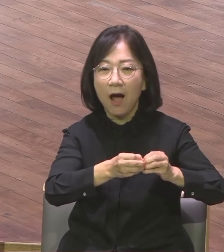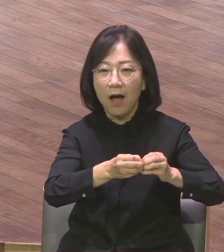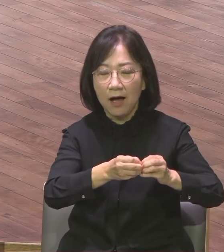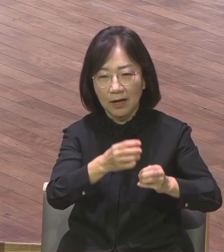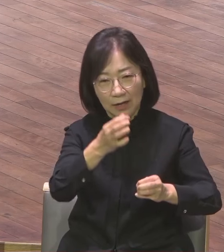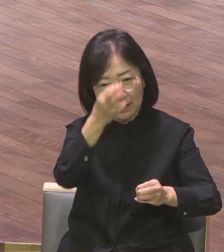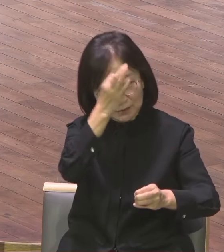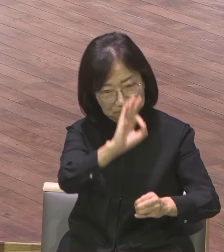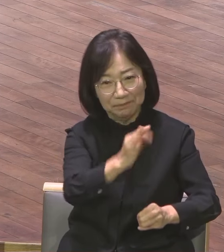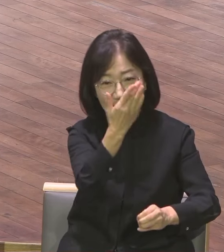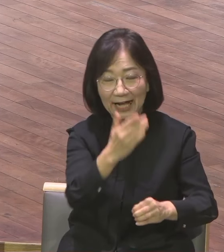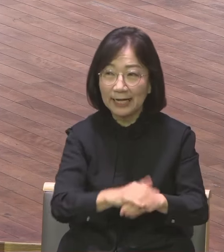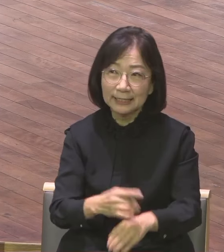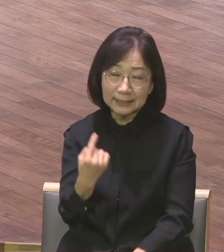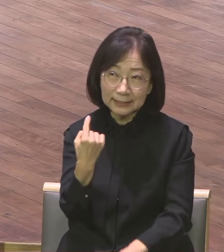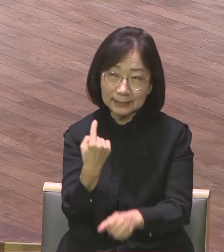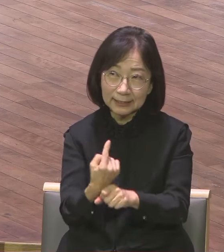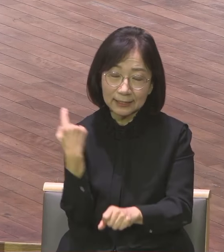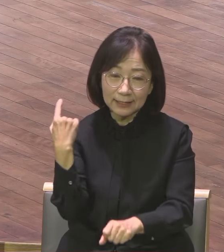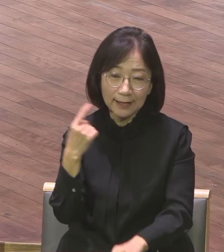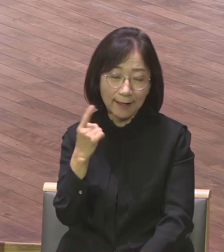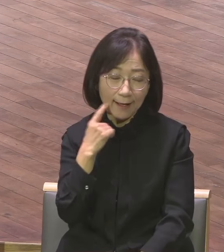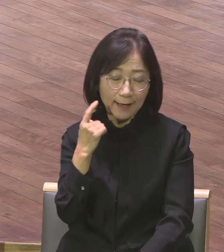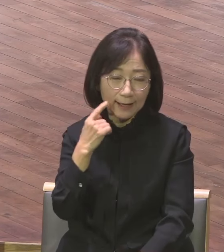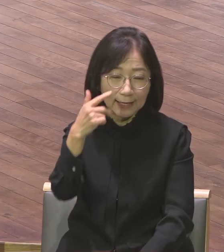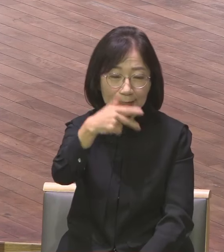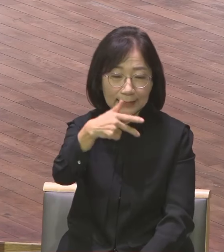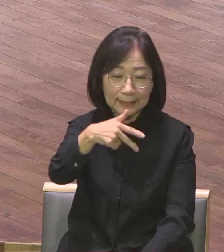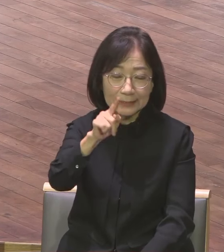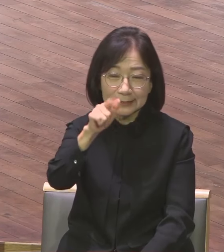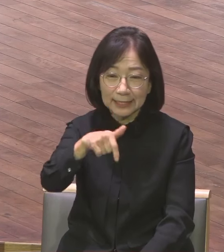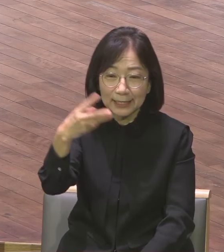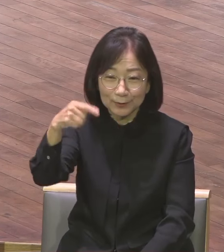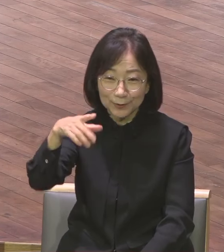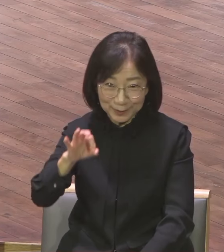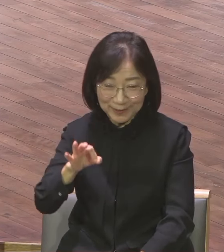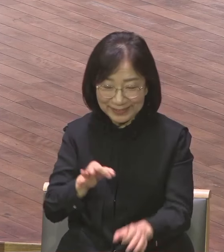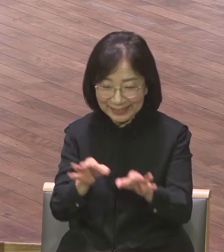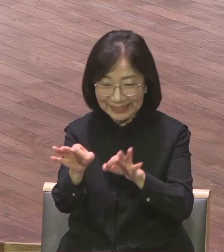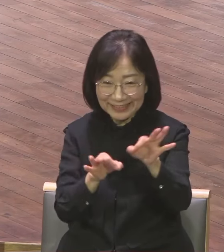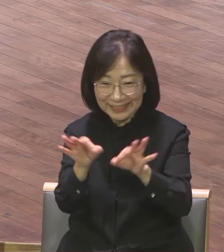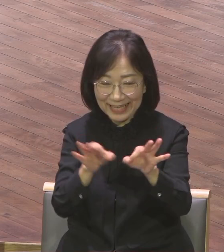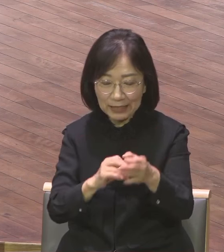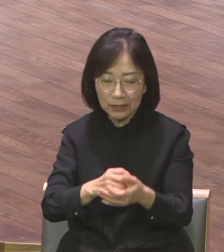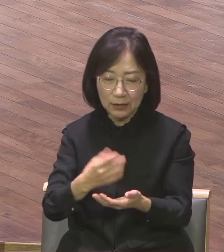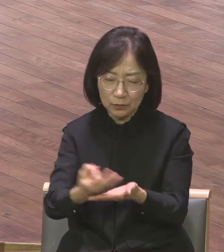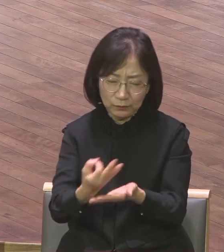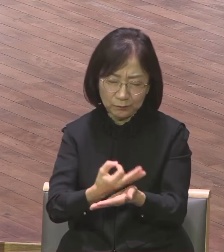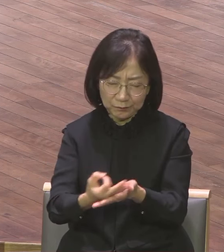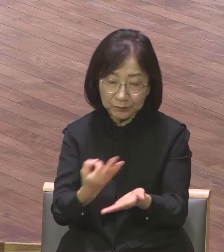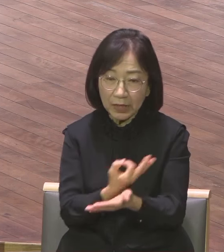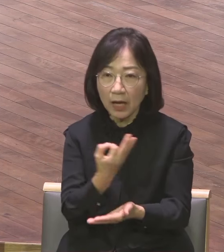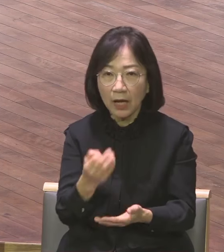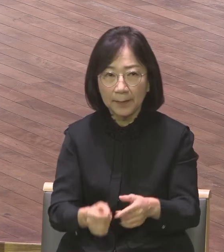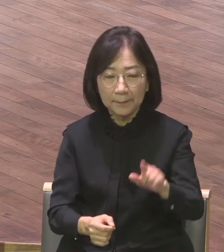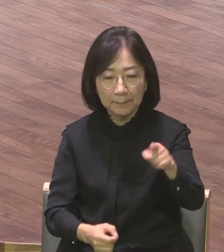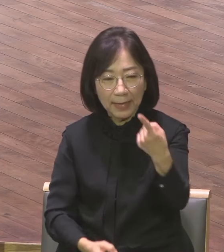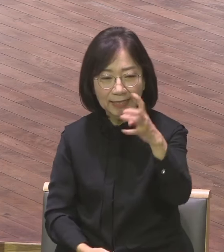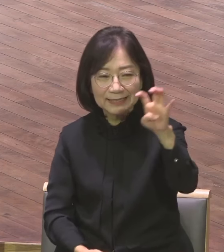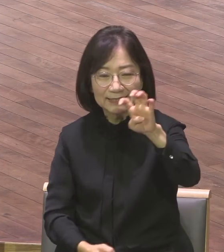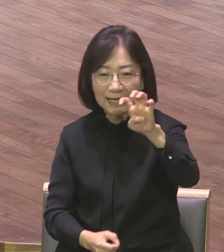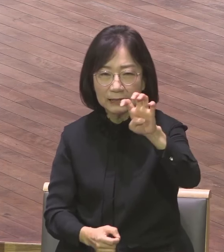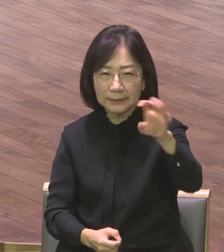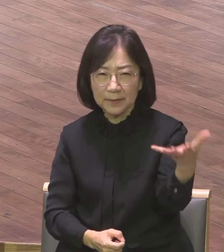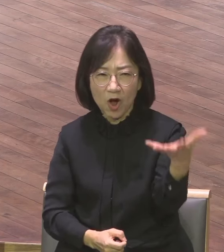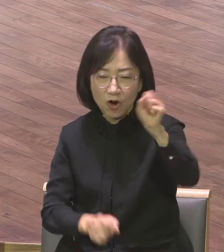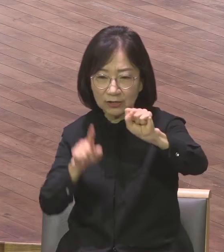이 작년 기준 짝퉁 시장의 경제가 140억 그 달러라고